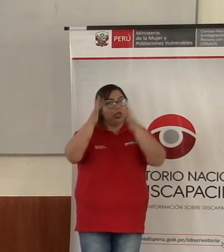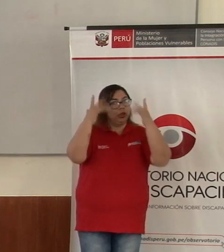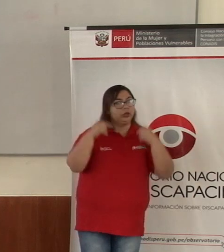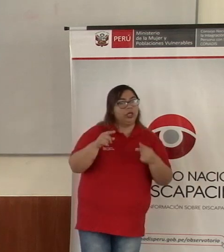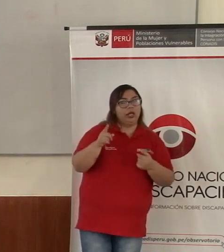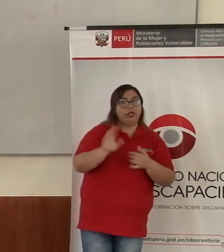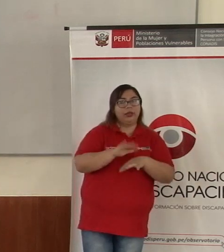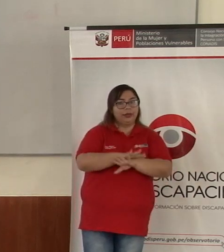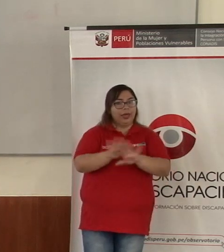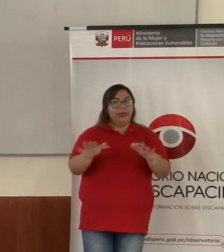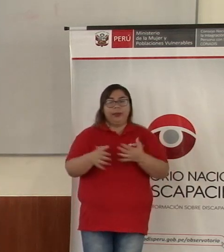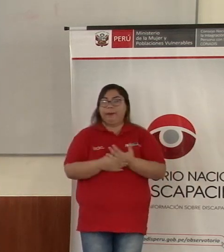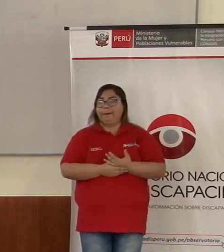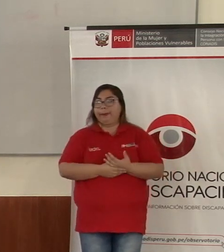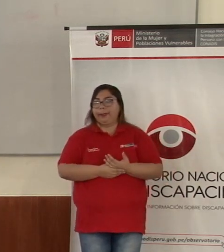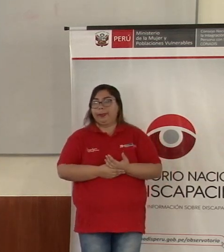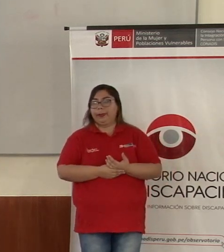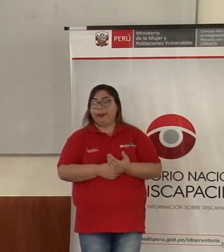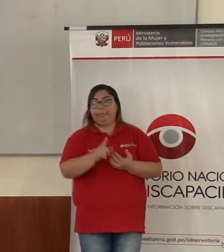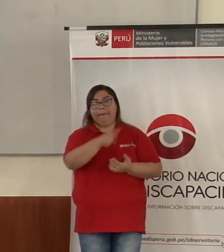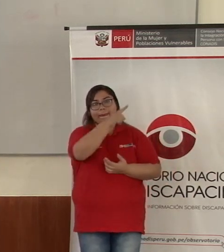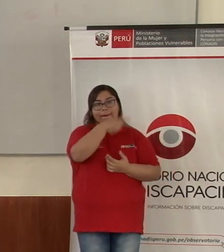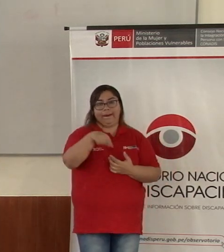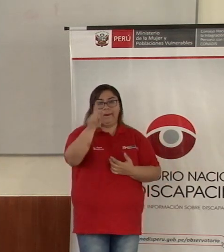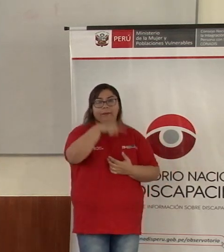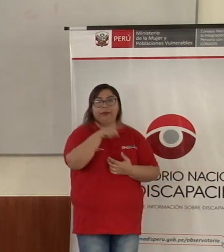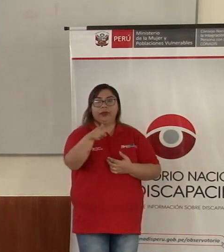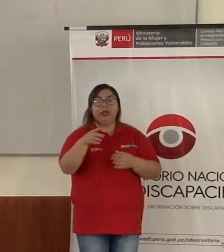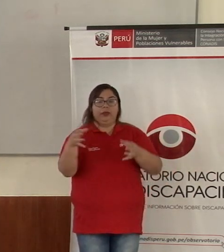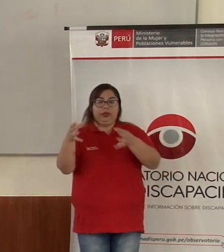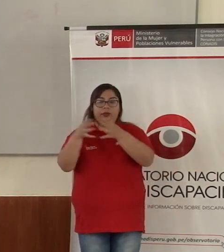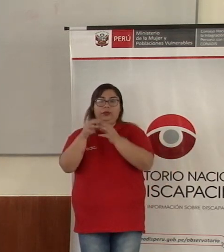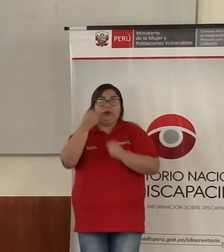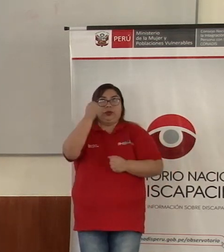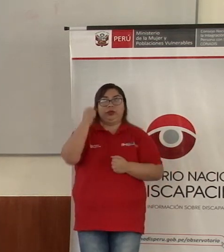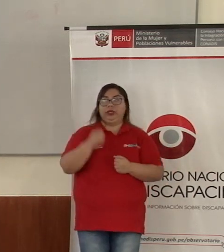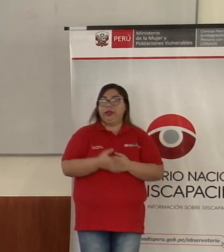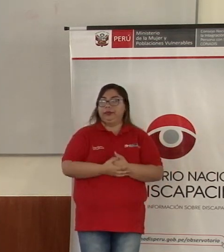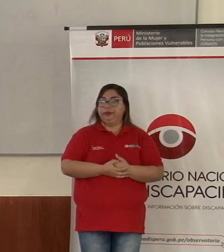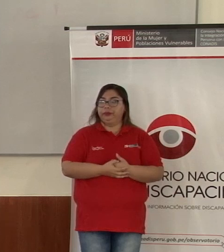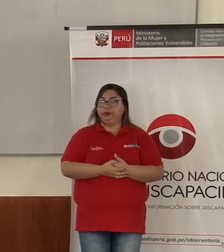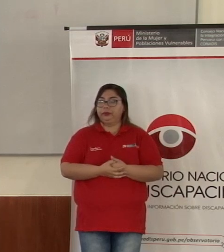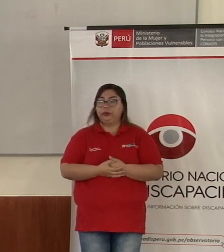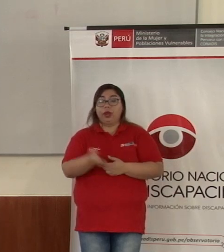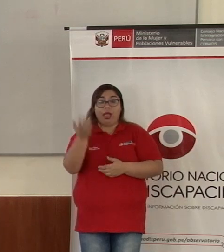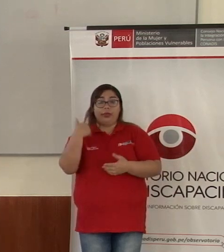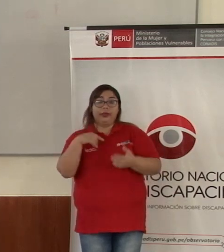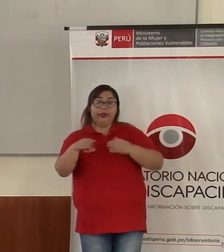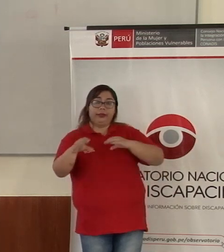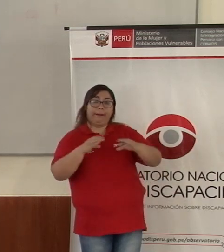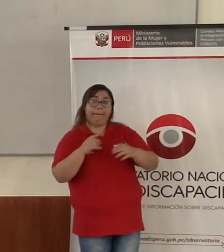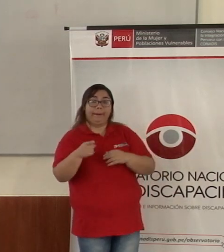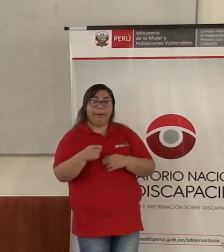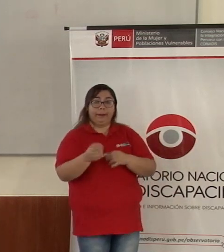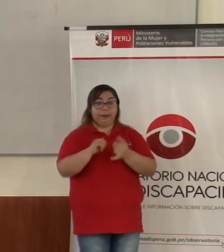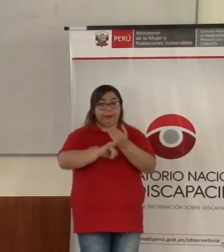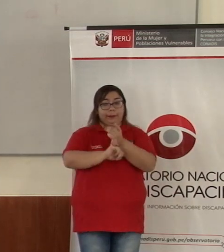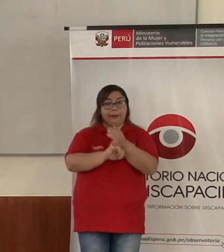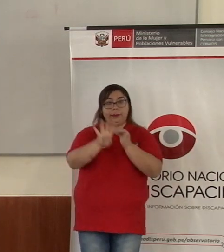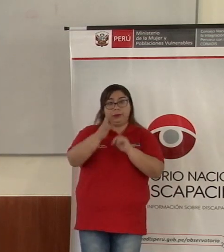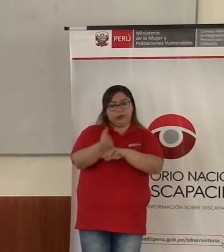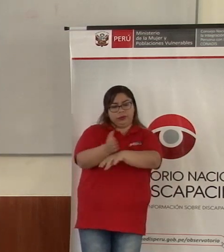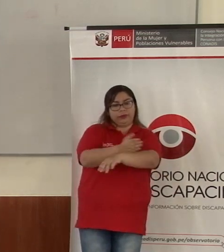casarte, no puedes hacer nada. Estás anulado en la sociedad. Así manejábamos las cosas hasta antes de septiembre.